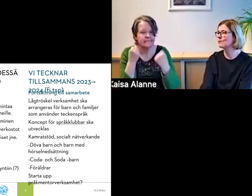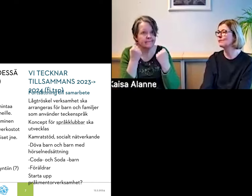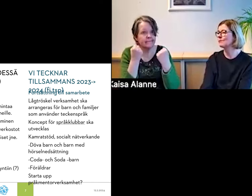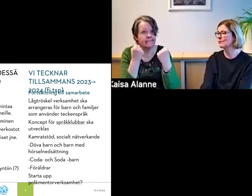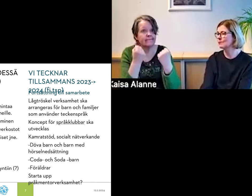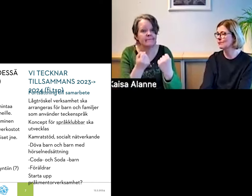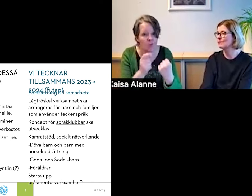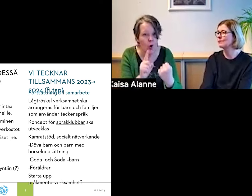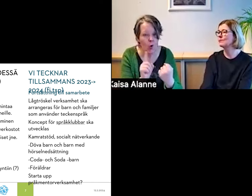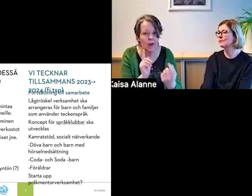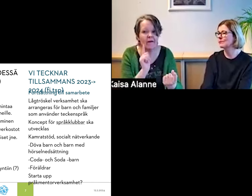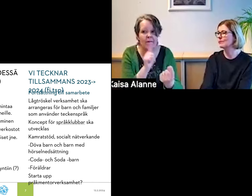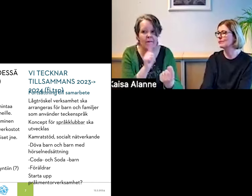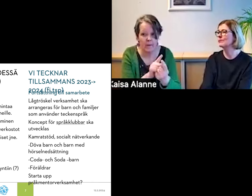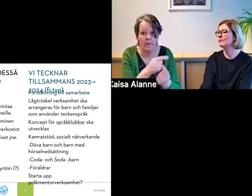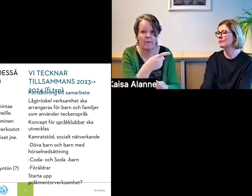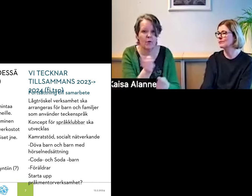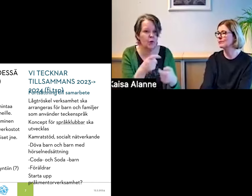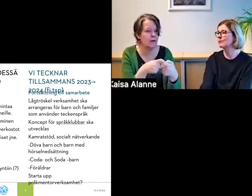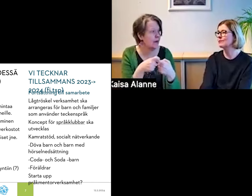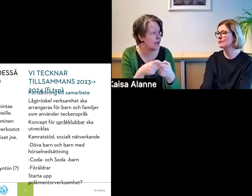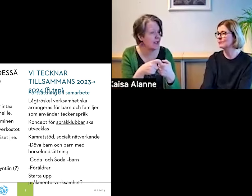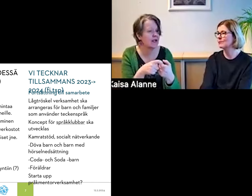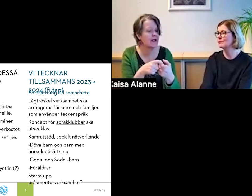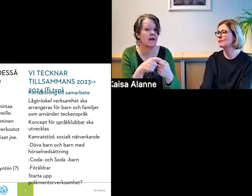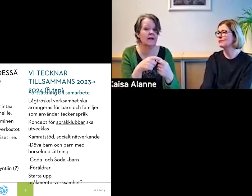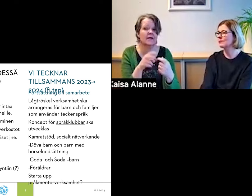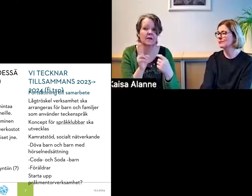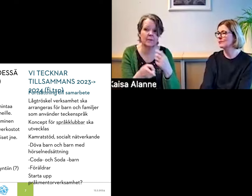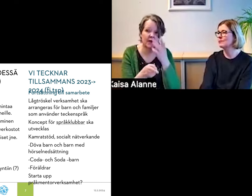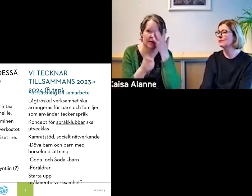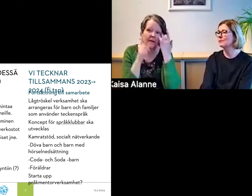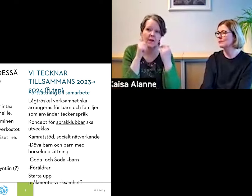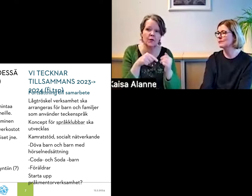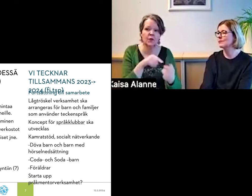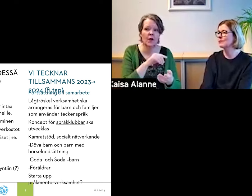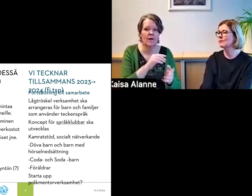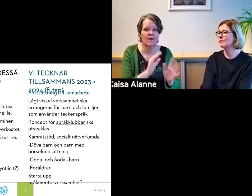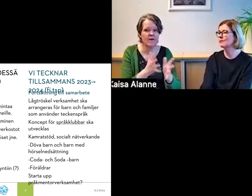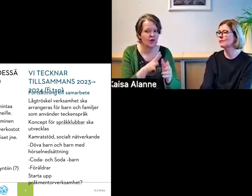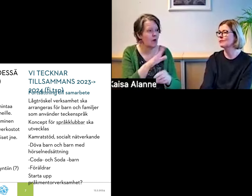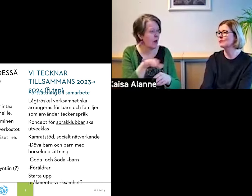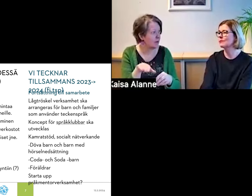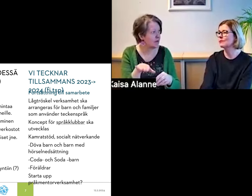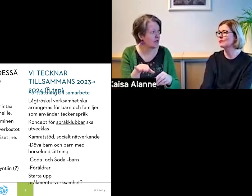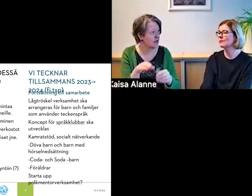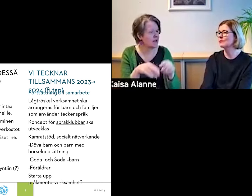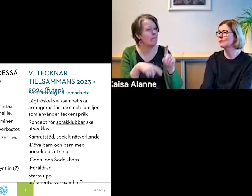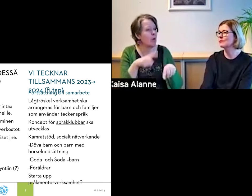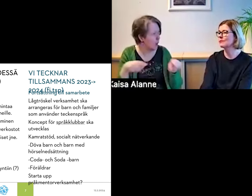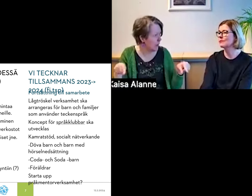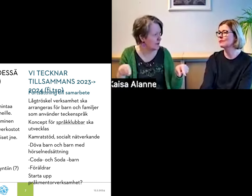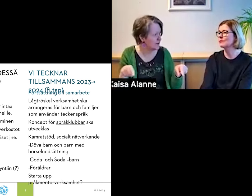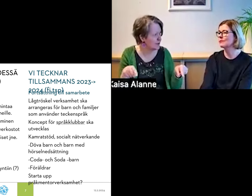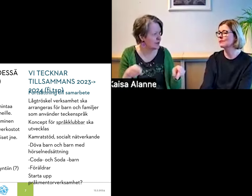mahdollisuuksia järjestää joku lapsille joku kerhotoiminta, että pitääkö sinne ajaa sitten tuntikausia, että pääsee